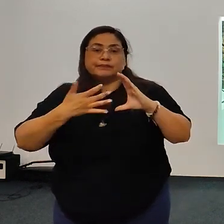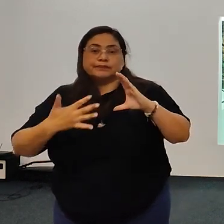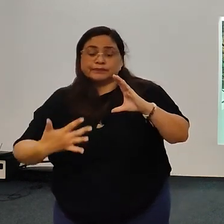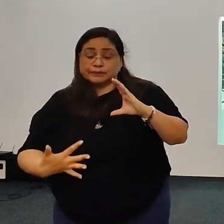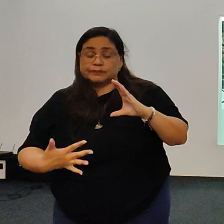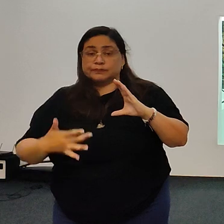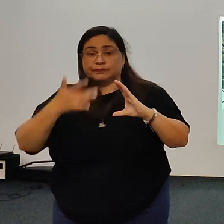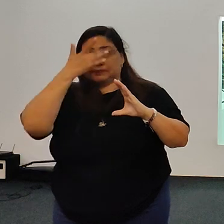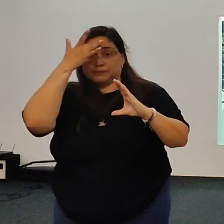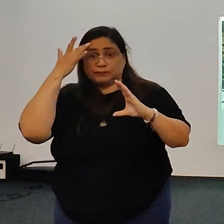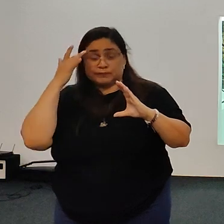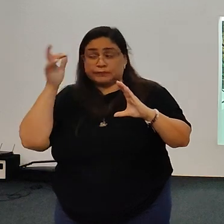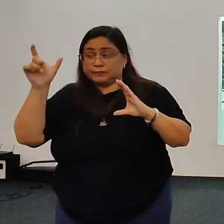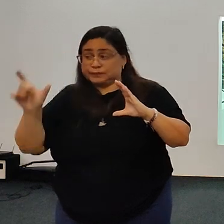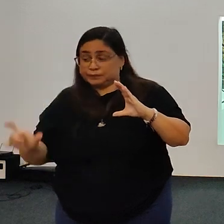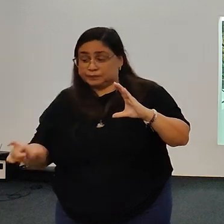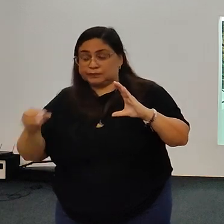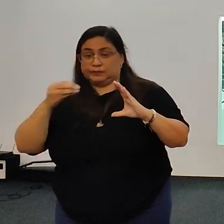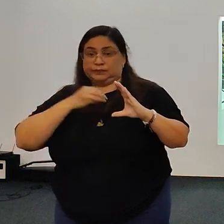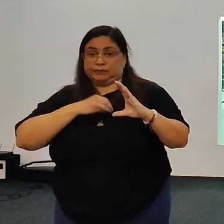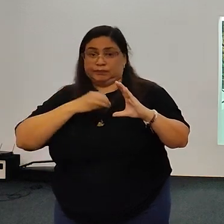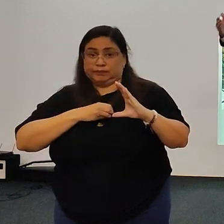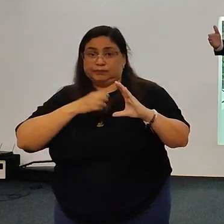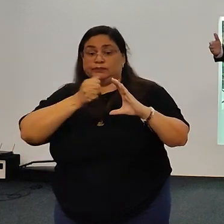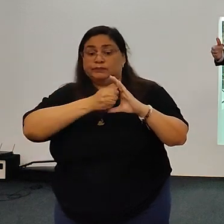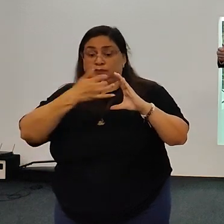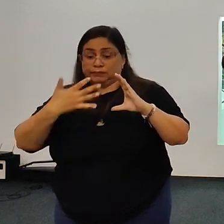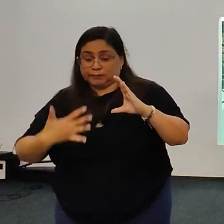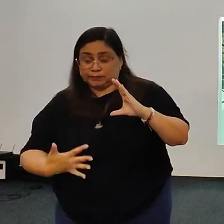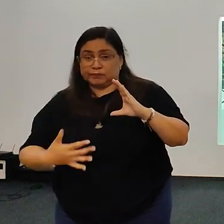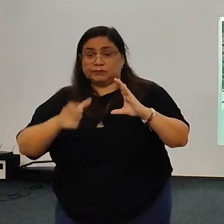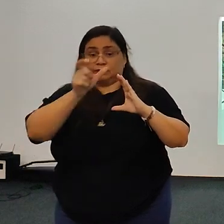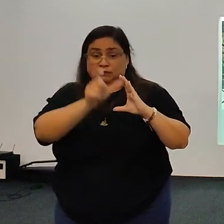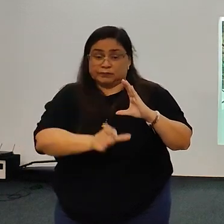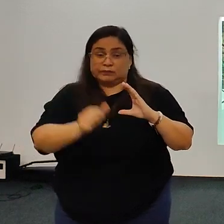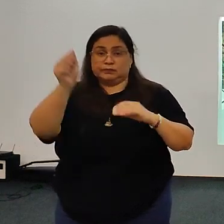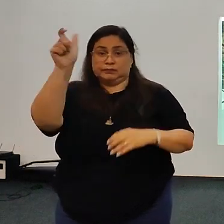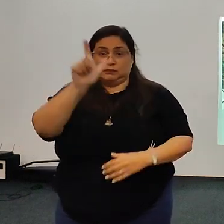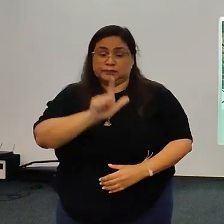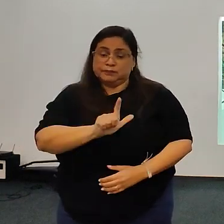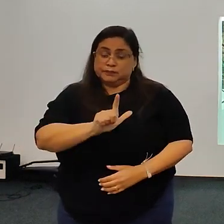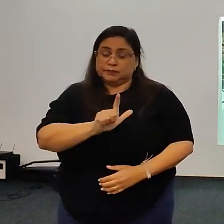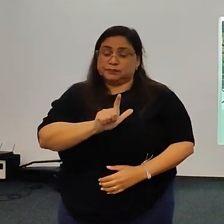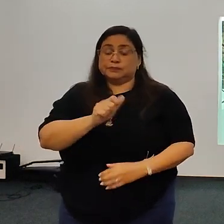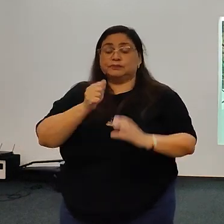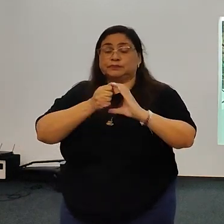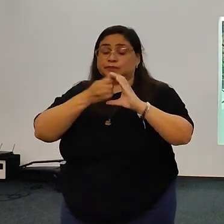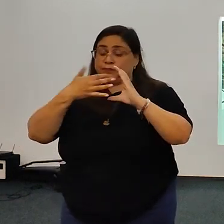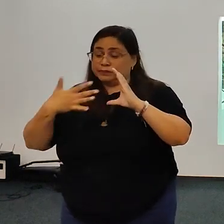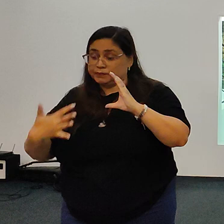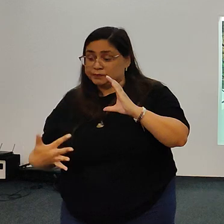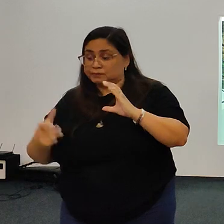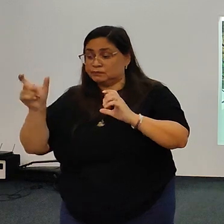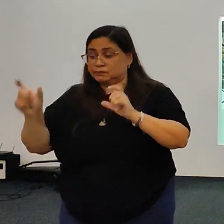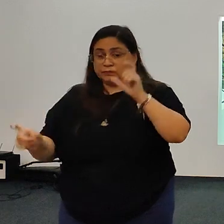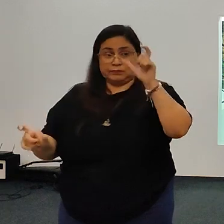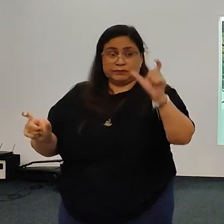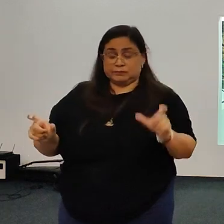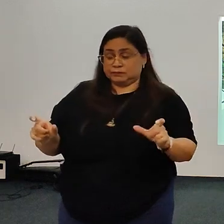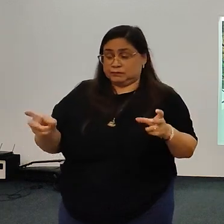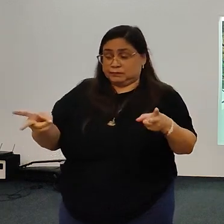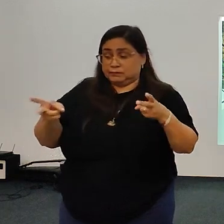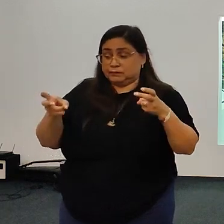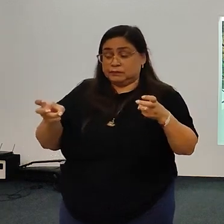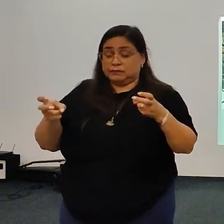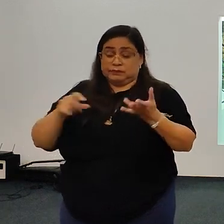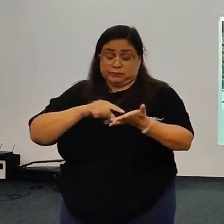quem anda nas trevas e características de quem anda na luz. E algumas características que os irmãos podem